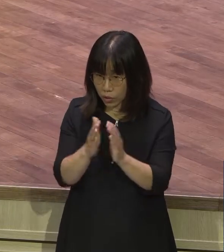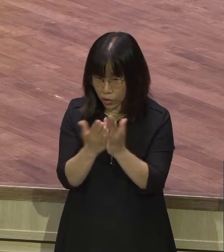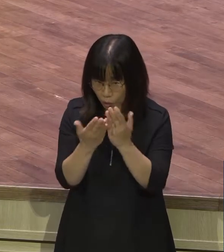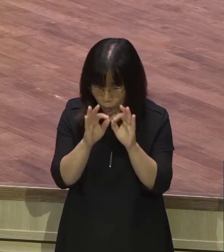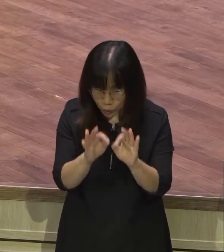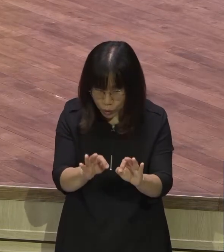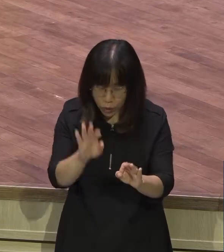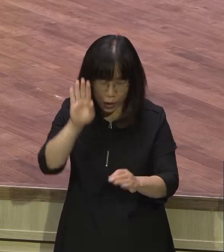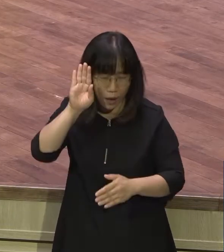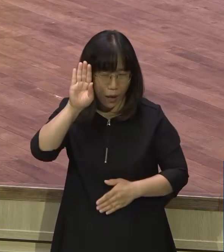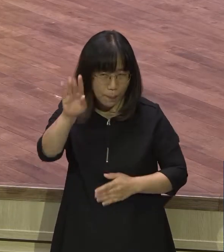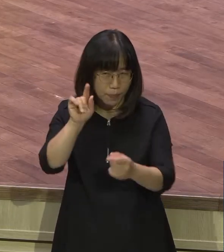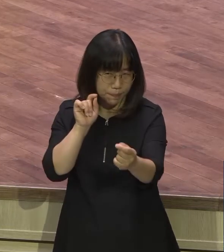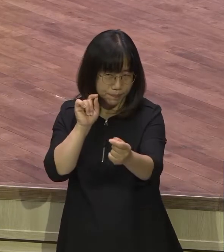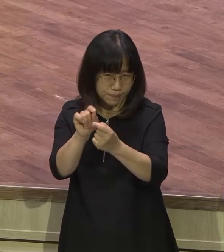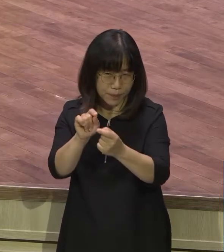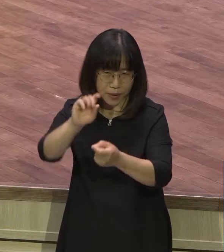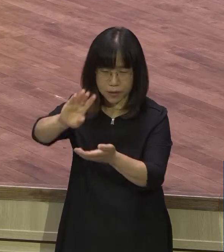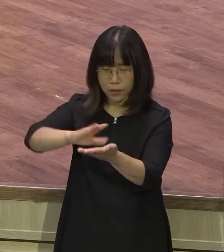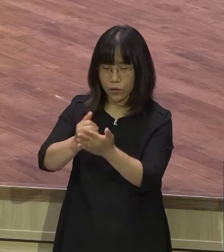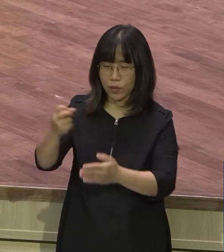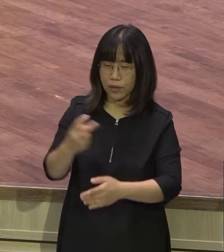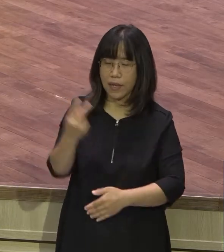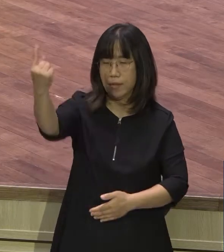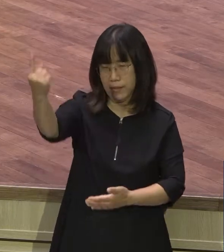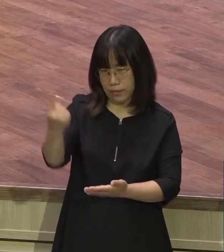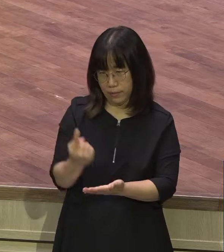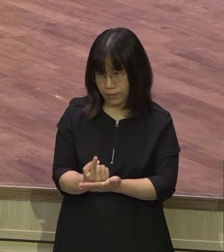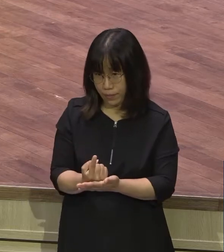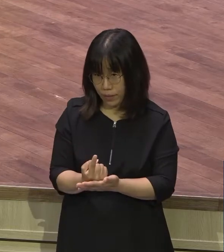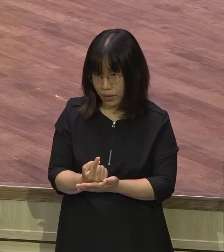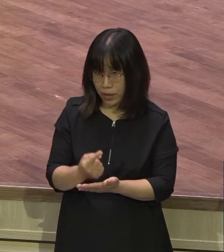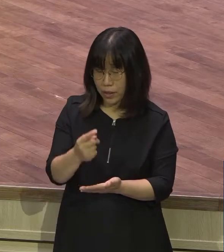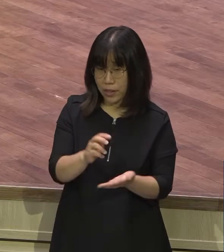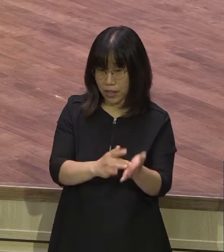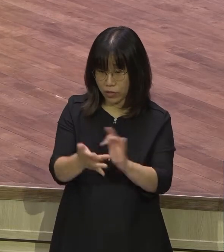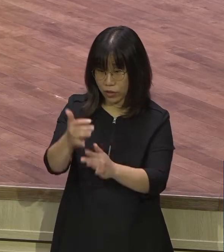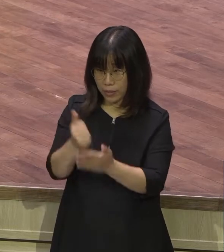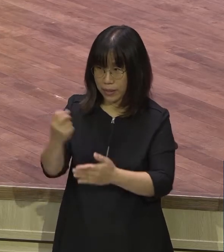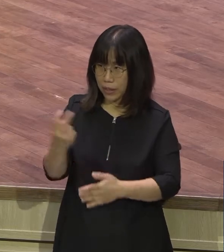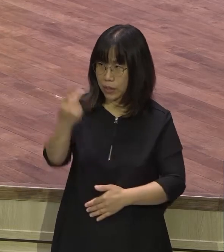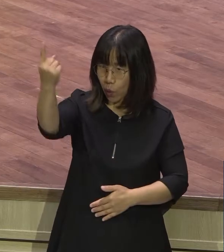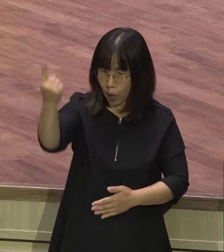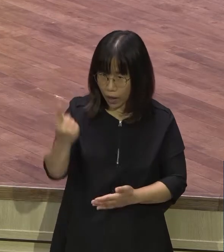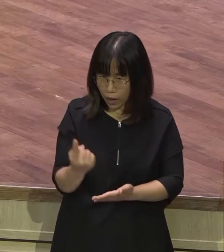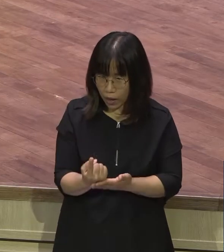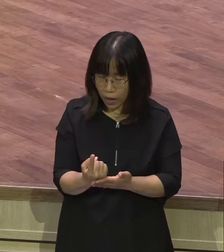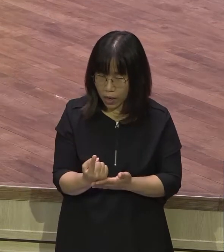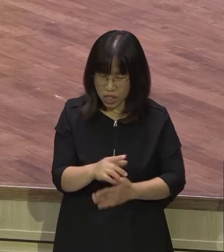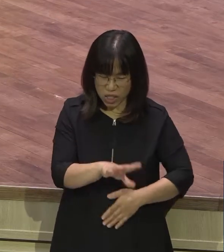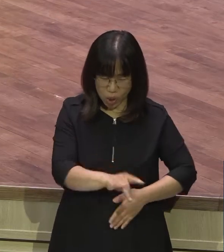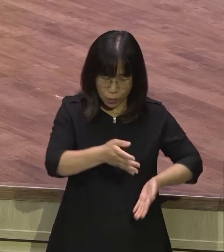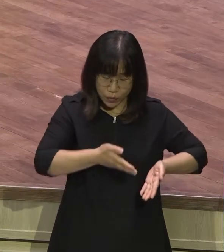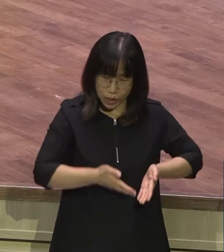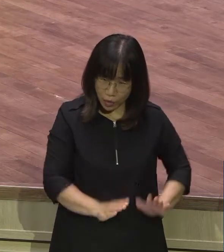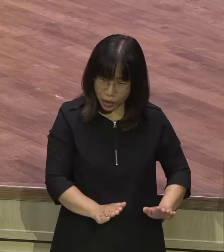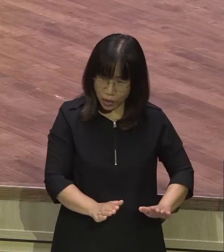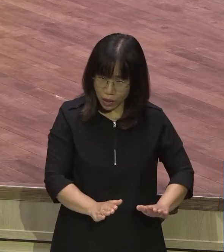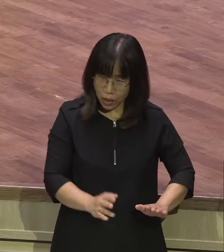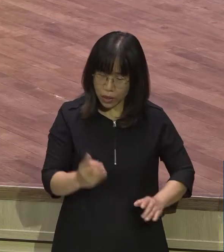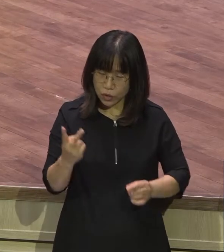도래할 그리스도의 재림. 주님이 초림하셨으면 재림하십니다. 시작하신 분은